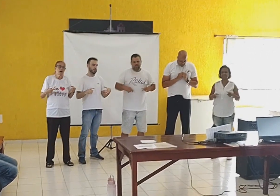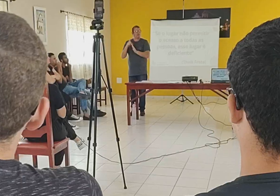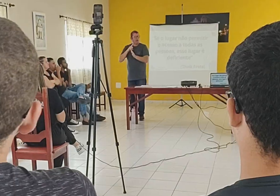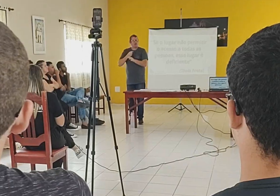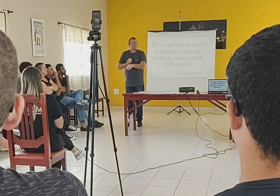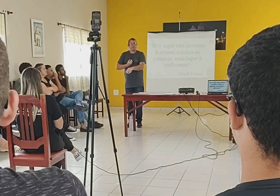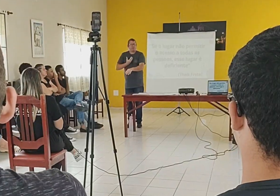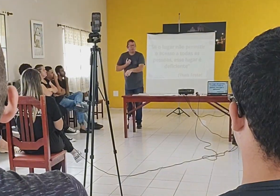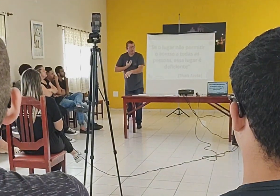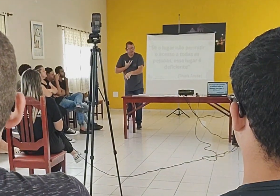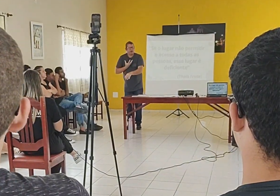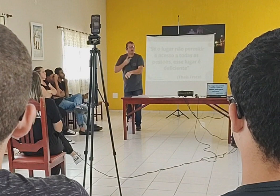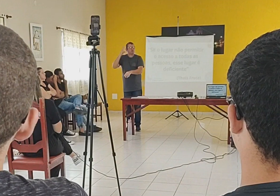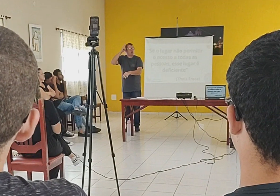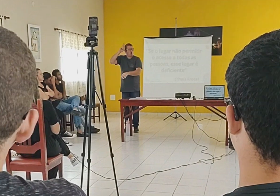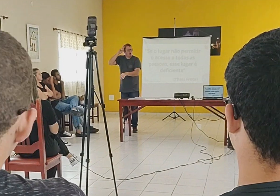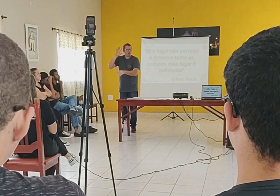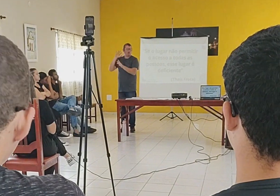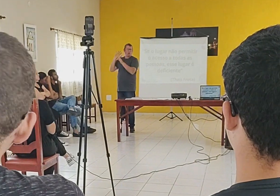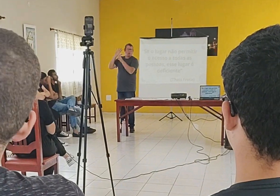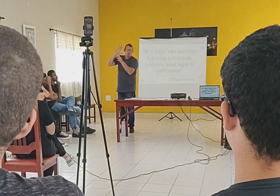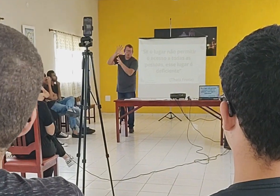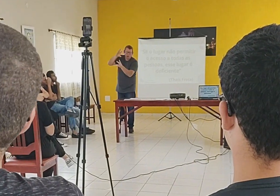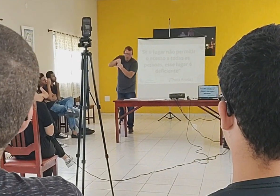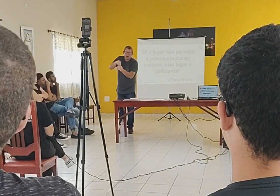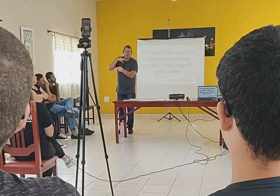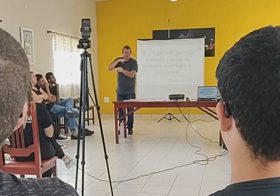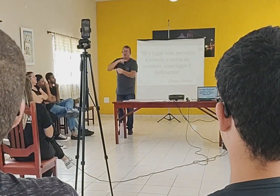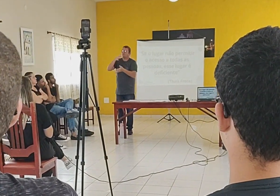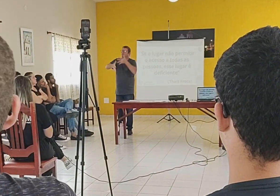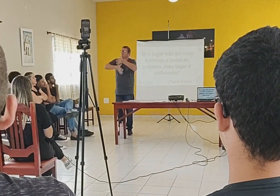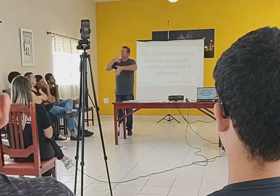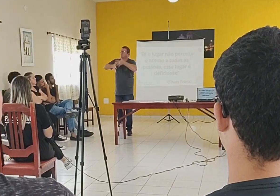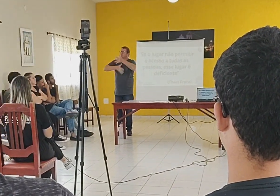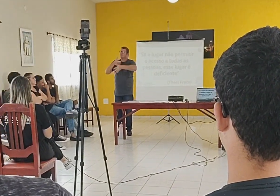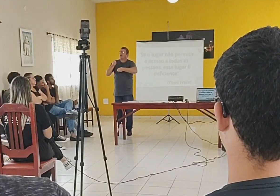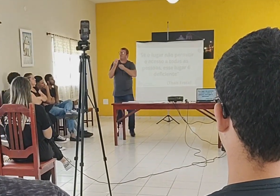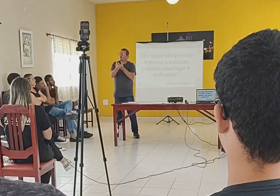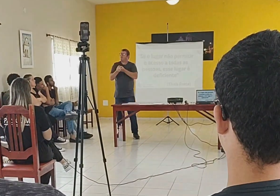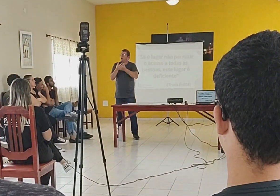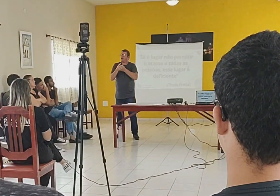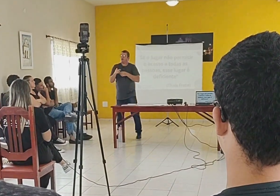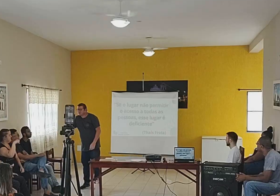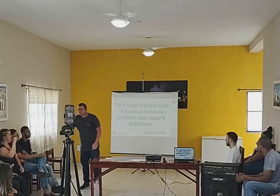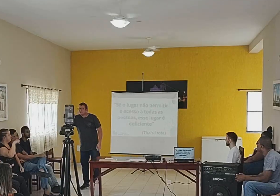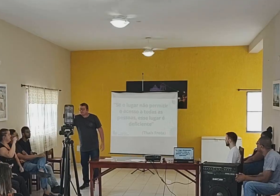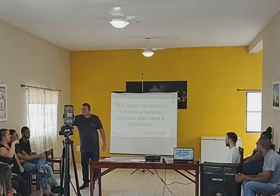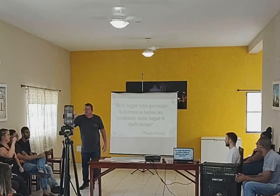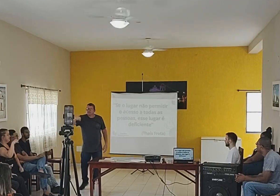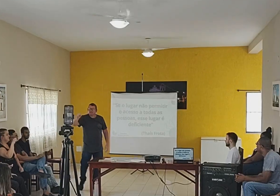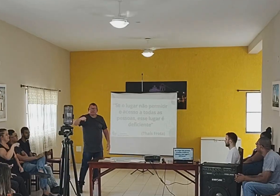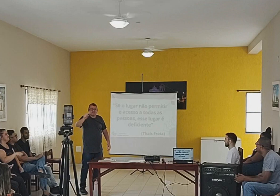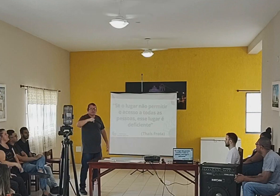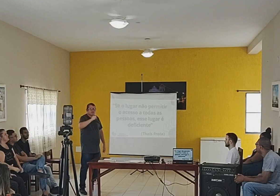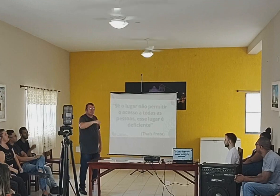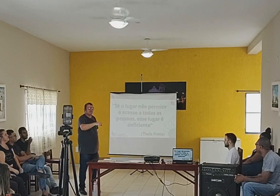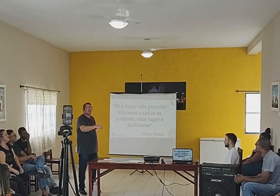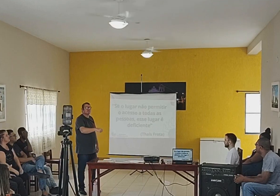No mesmo dia, os alunos contaram com uma participação muito especial. Tarcísio Torres enriqueceu a vivência